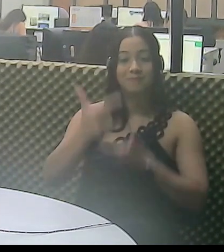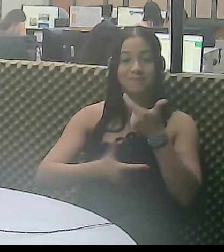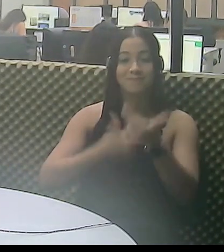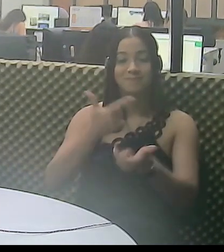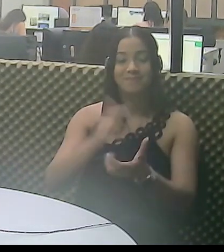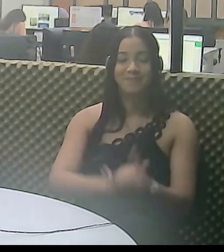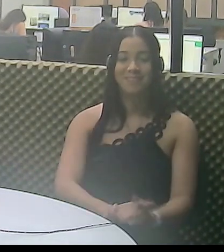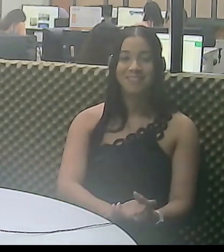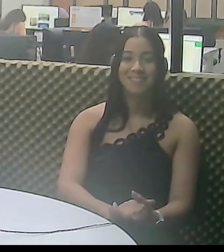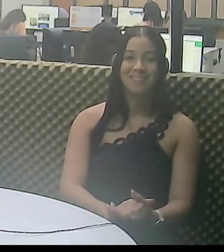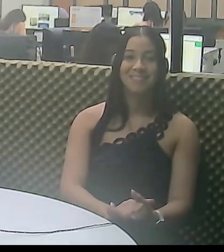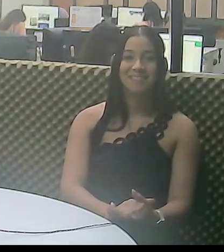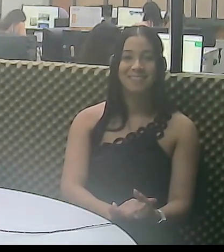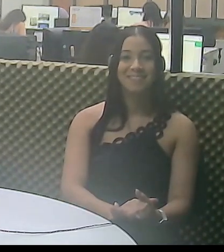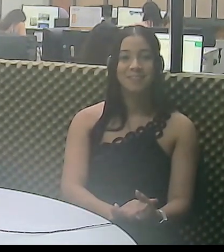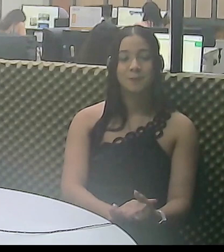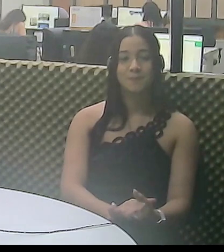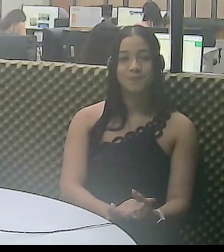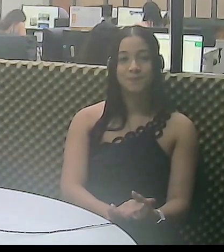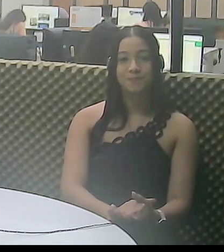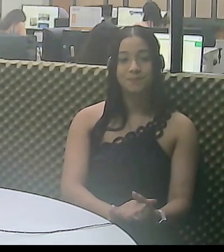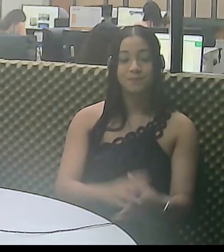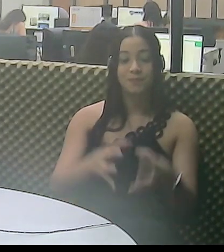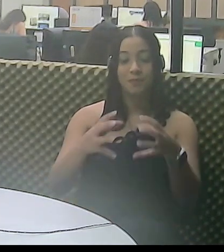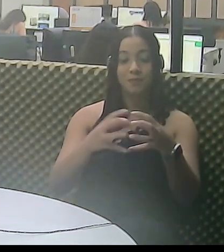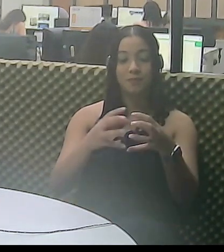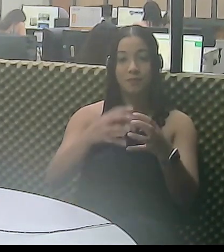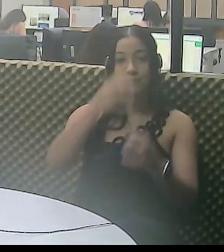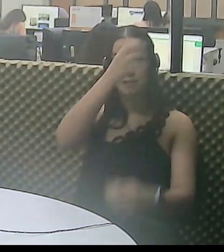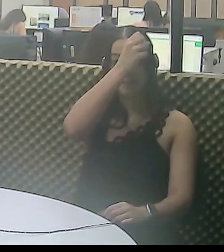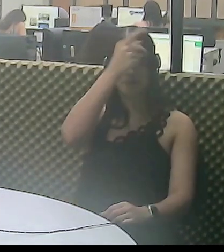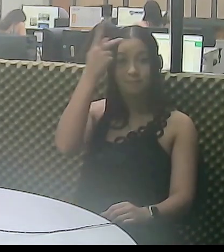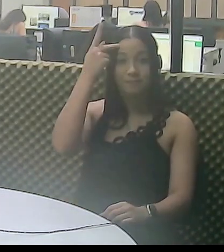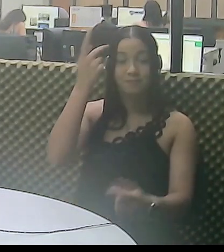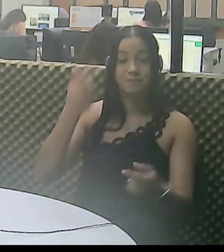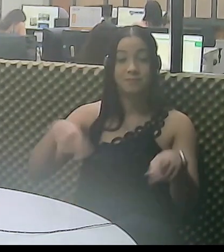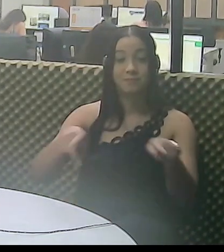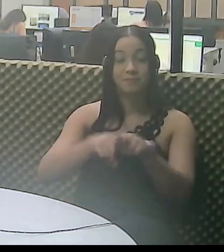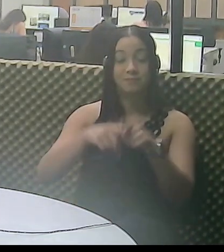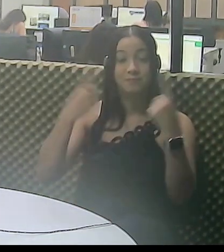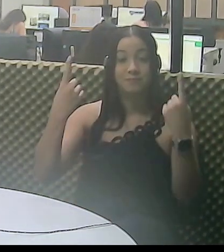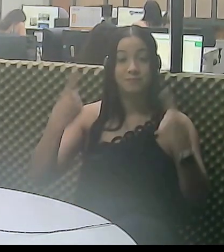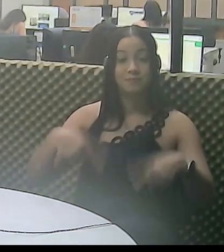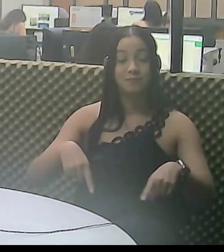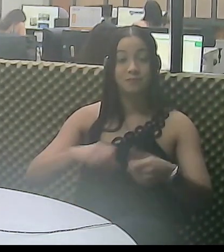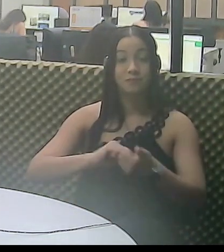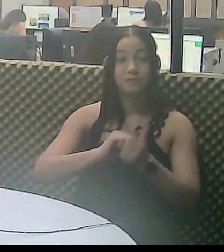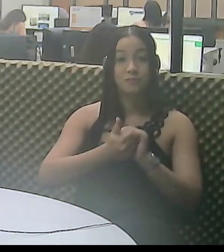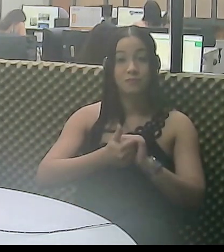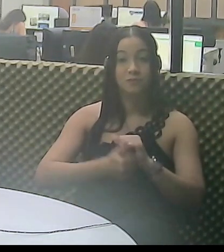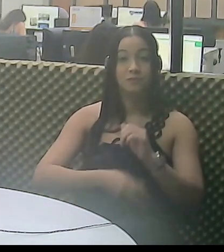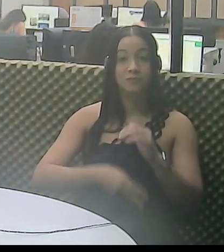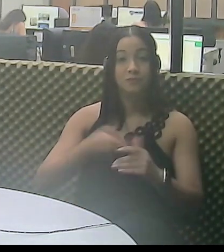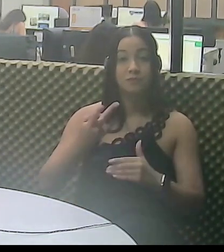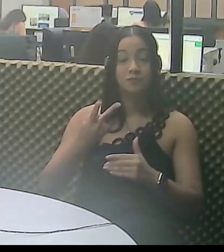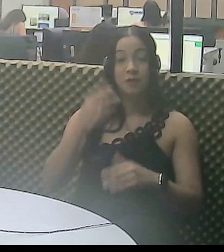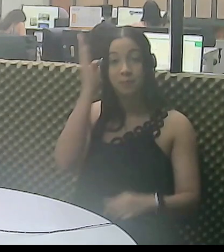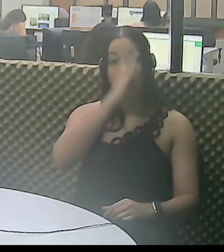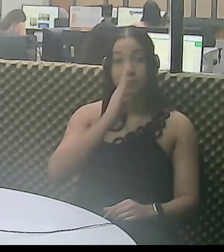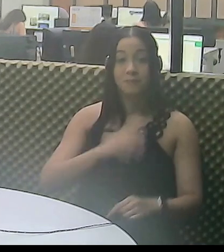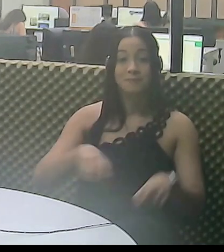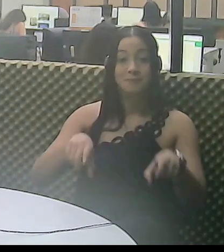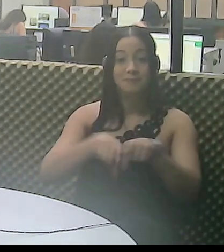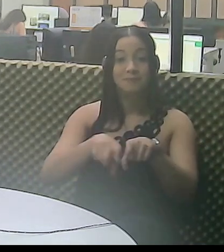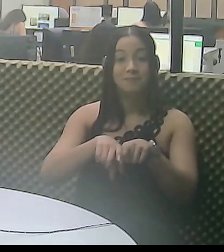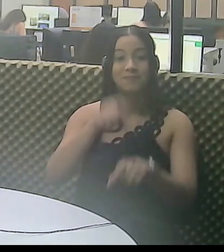de trabalho. Equipe da Prefeitura e parceiro disputa segundo jogo das quartas de final da Copa do Brasil de